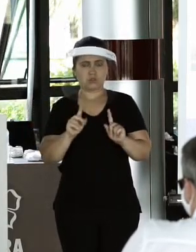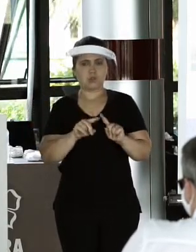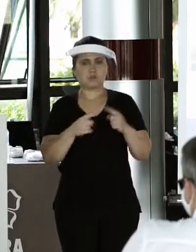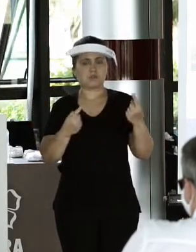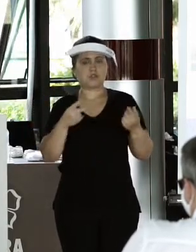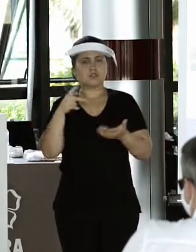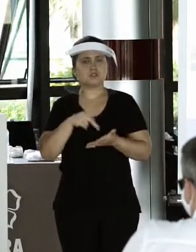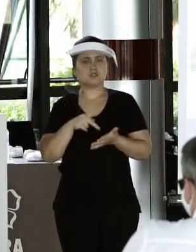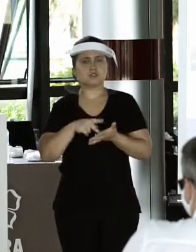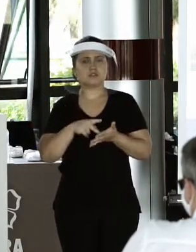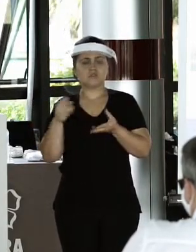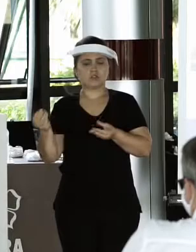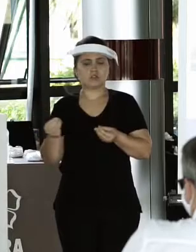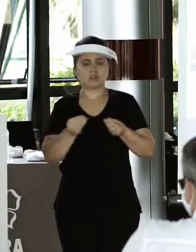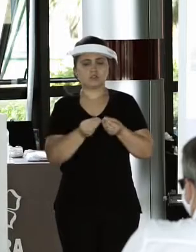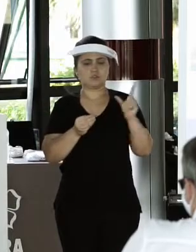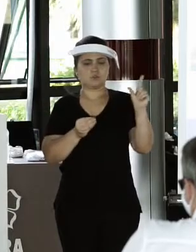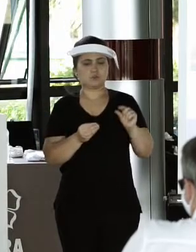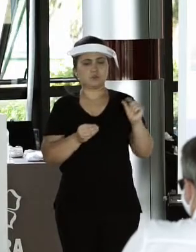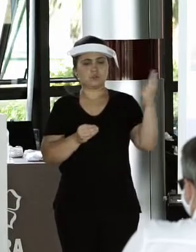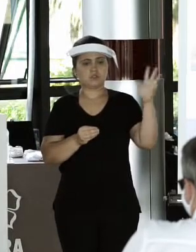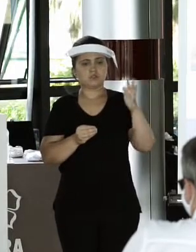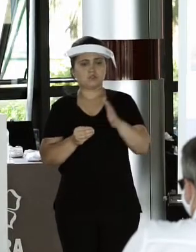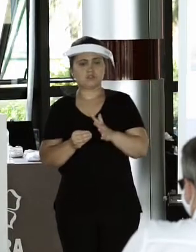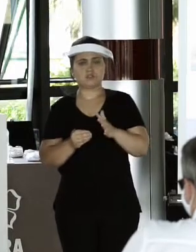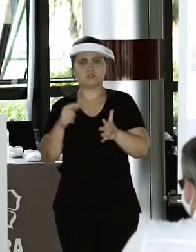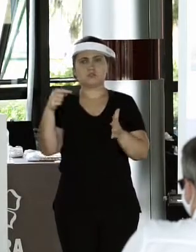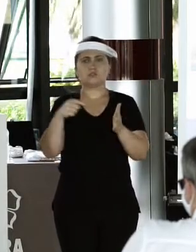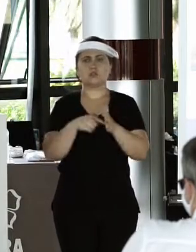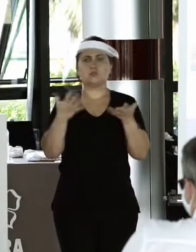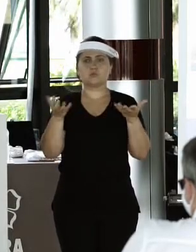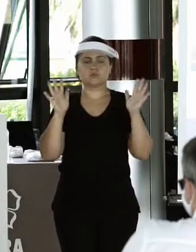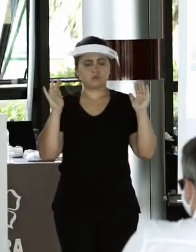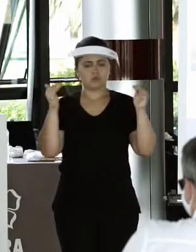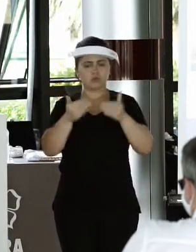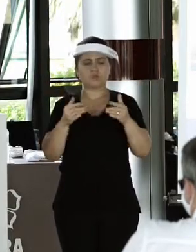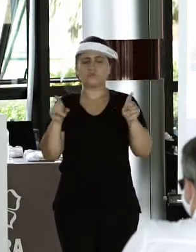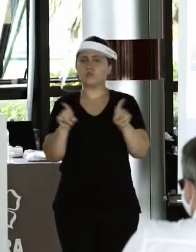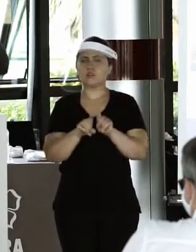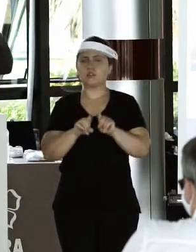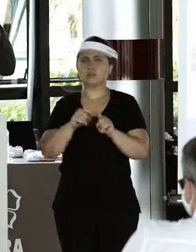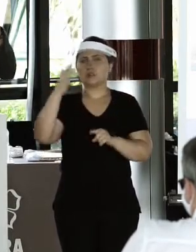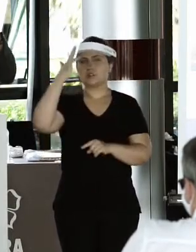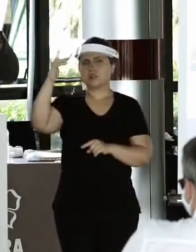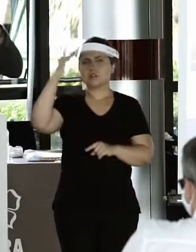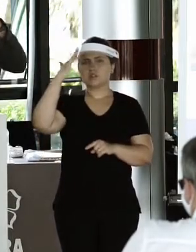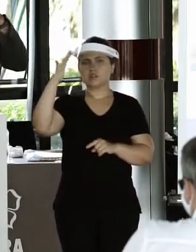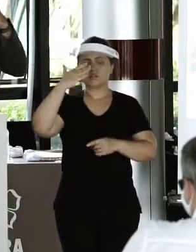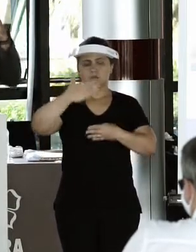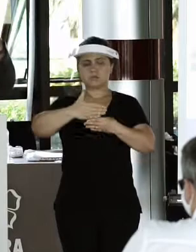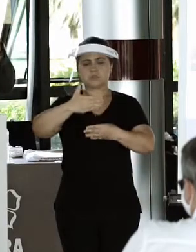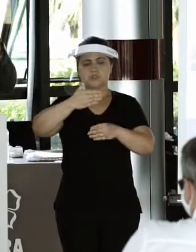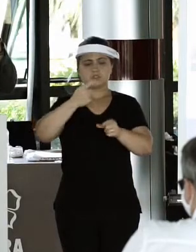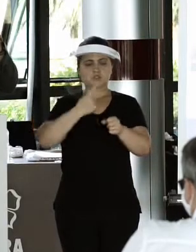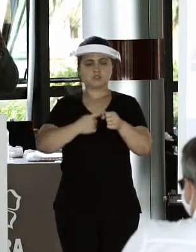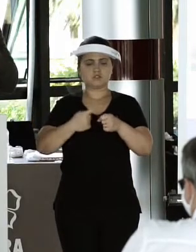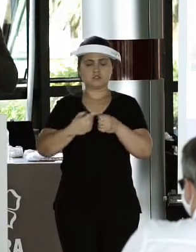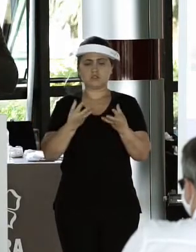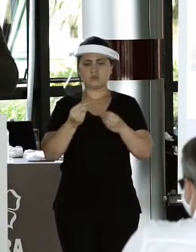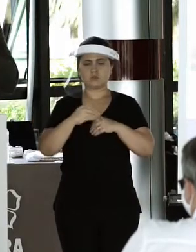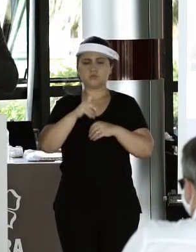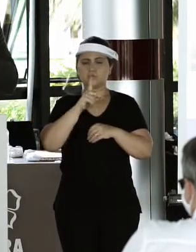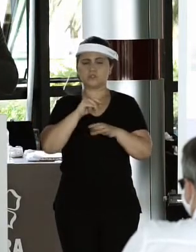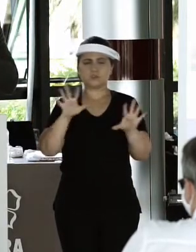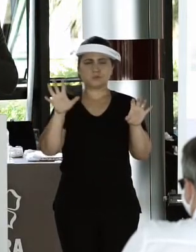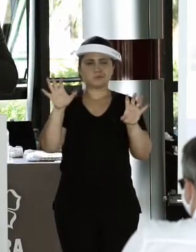Só que, na verdade, ela recebe menos radiação, que é o ponto que eu quero focar aqui agora. Só que você imagina uma cidade mais úmida